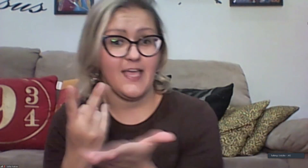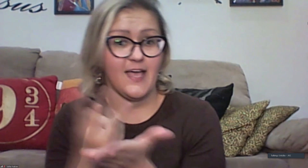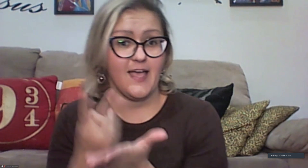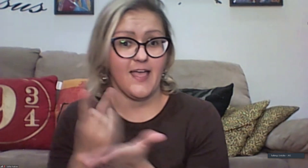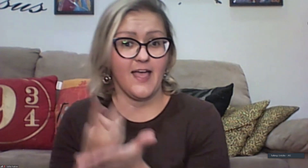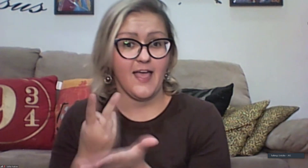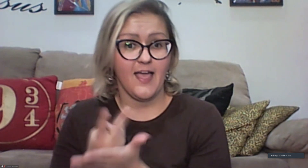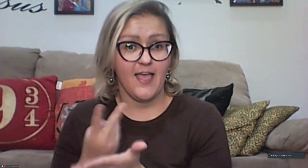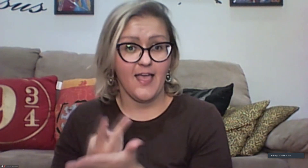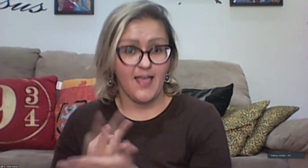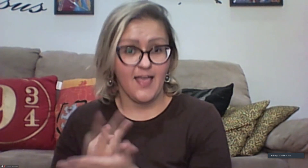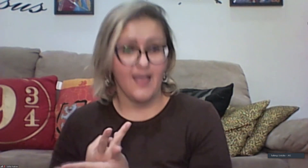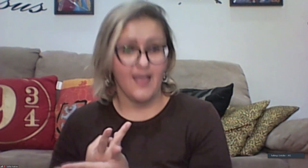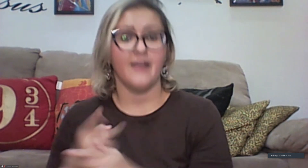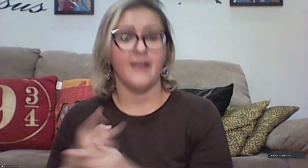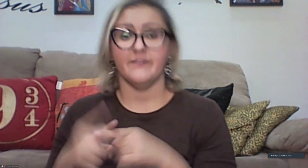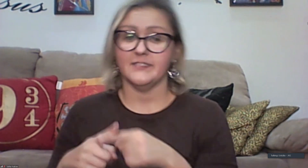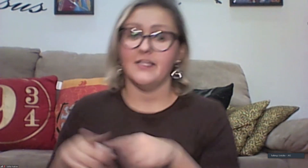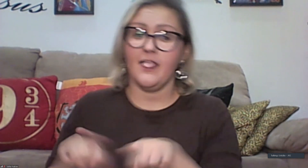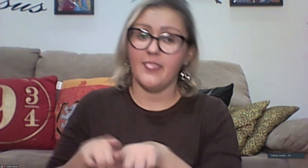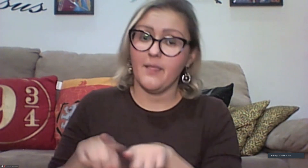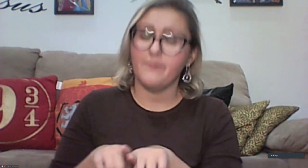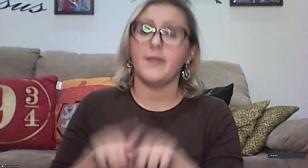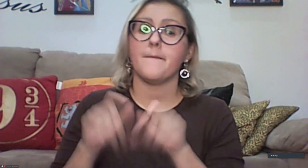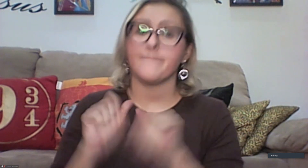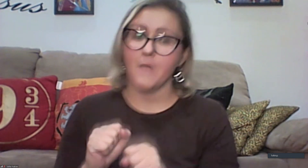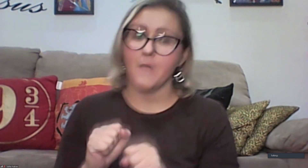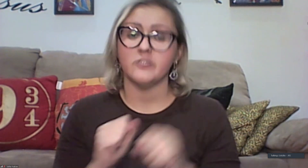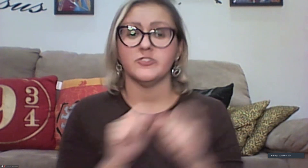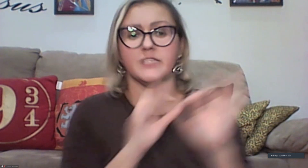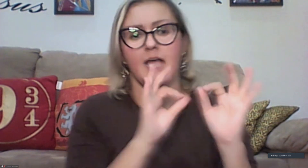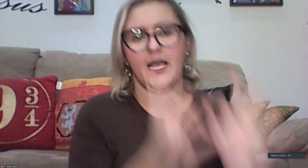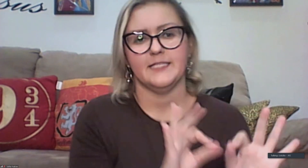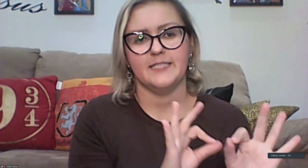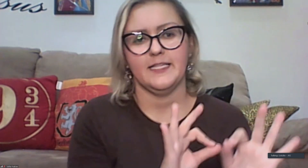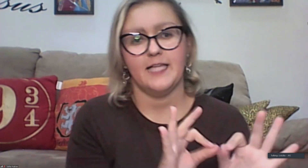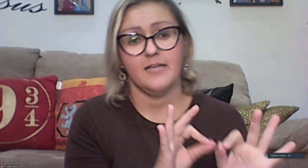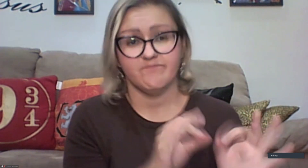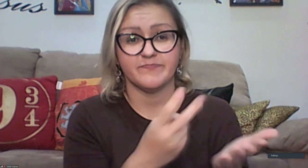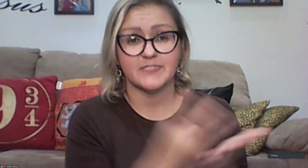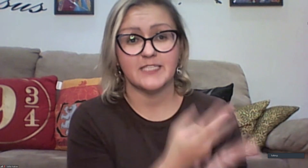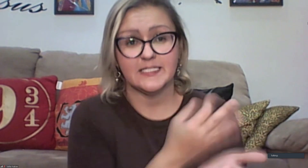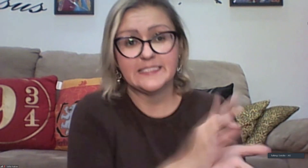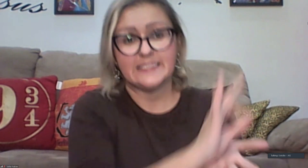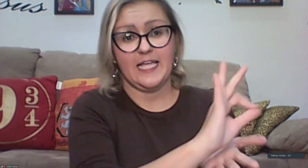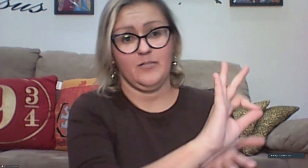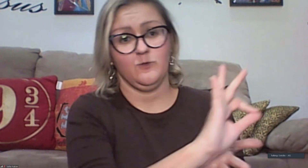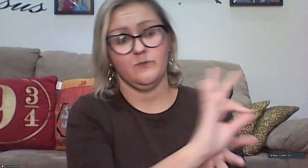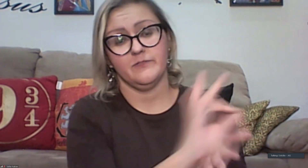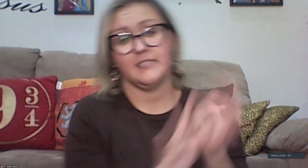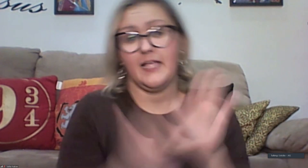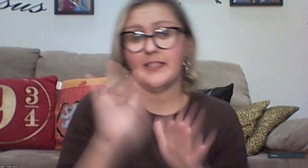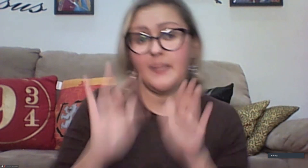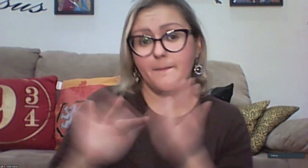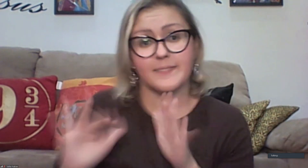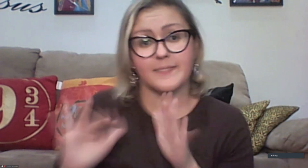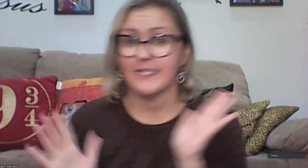que estar insistindo e nunca desistir, sabe? Claro, pode acontecer os erros,